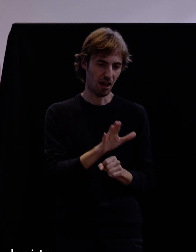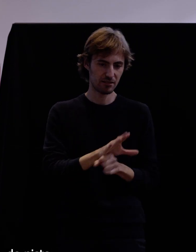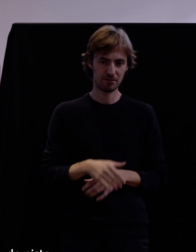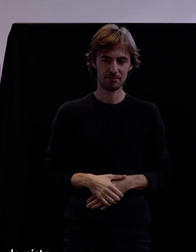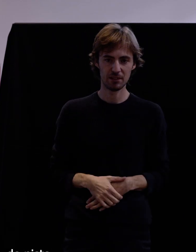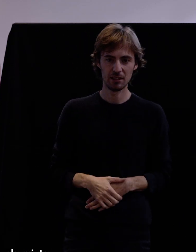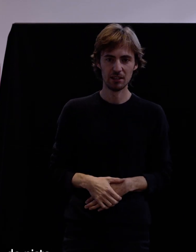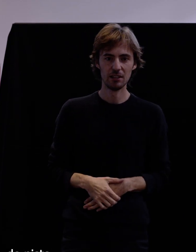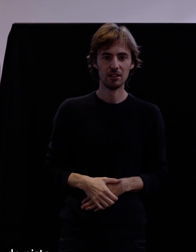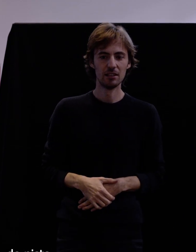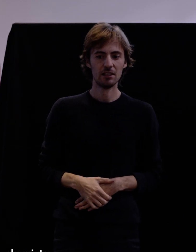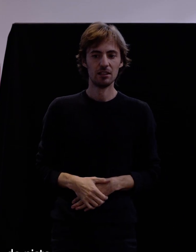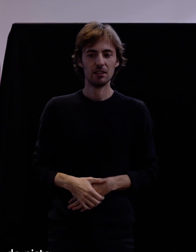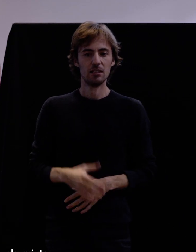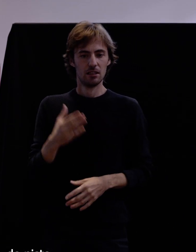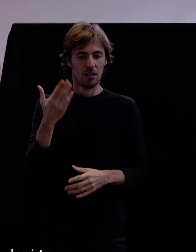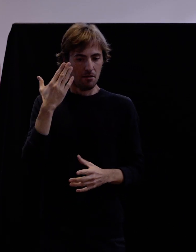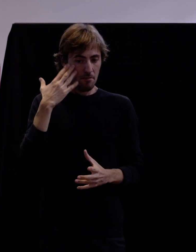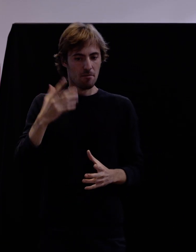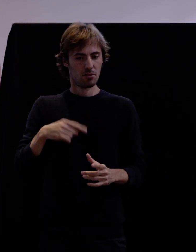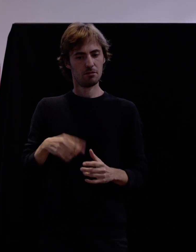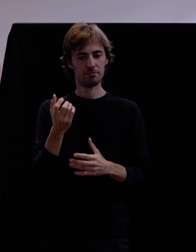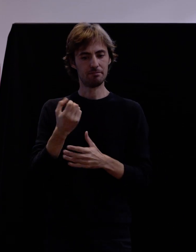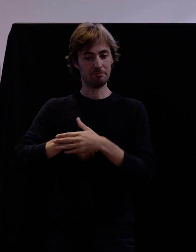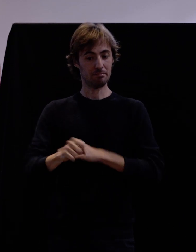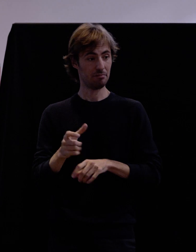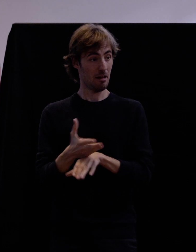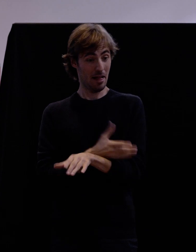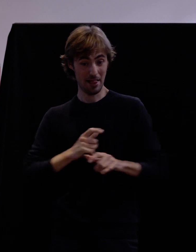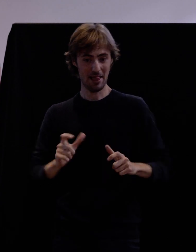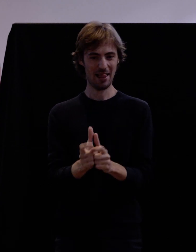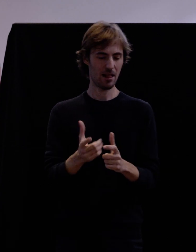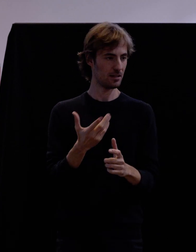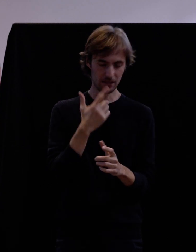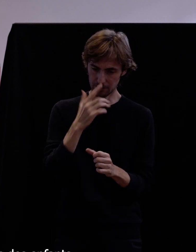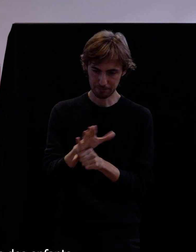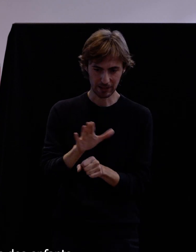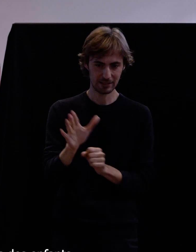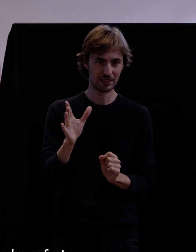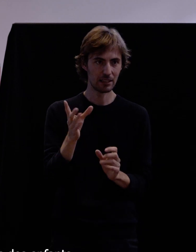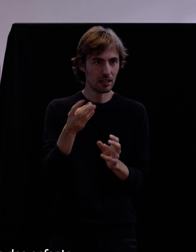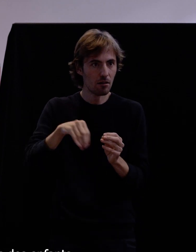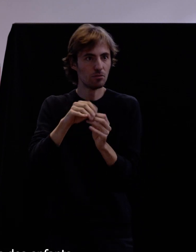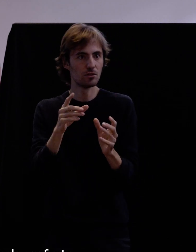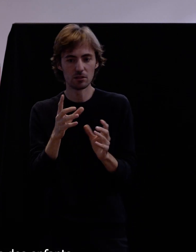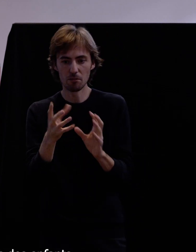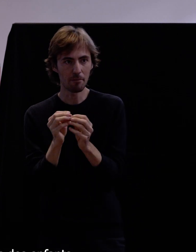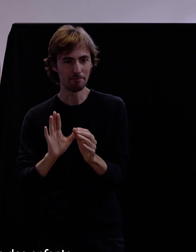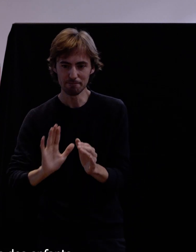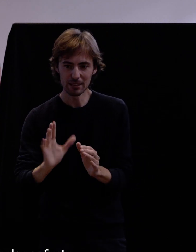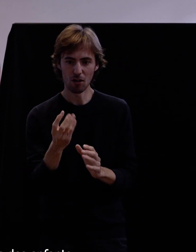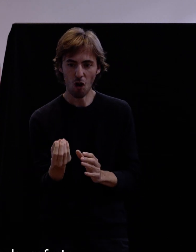limite, de pistes pour le prénatal, qui est quand même une question importante. Et surtout, il ne décrit pas du tout les problématiques des enfants qu'on a